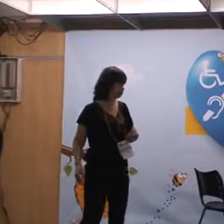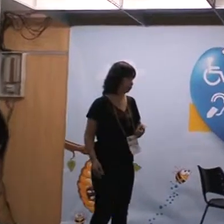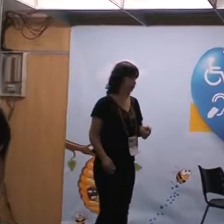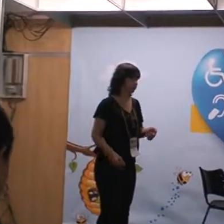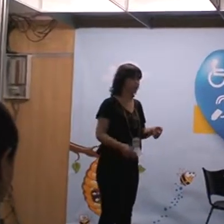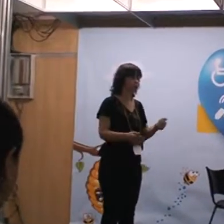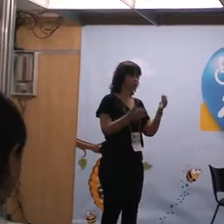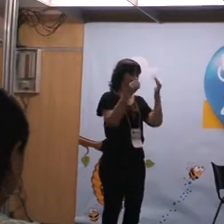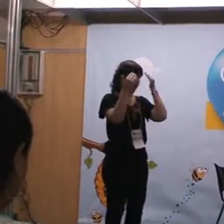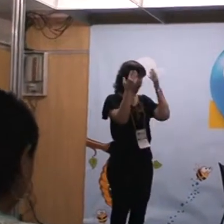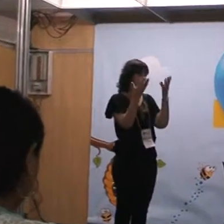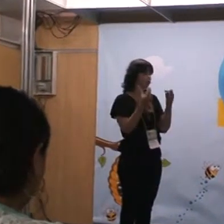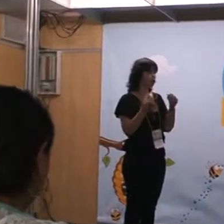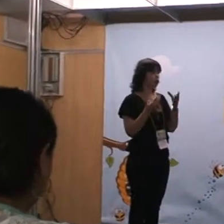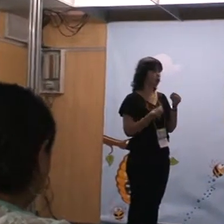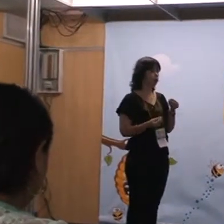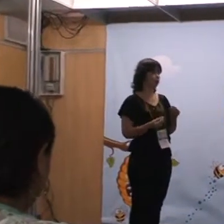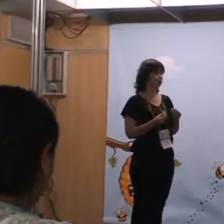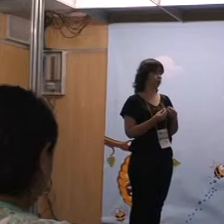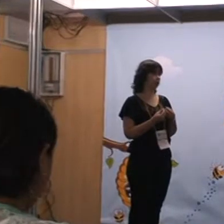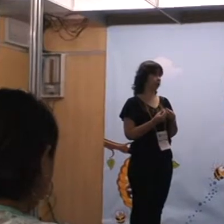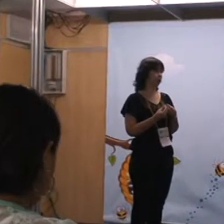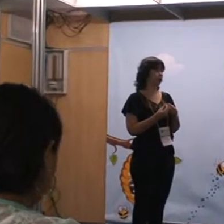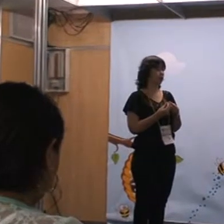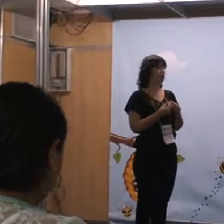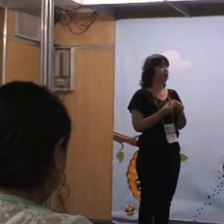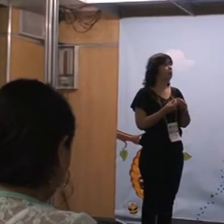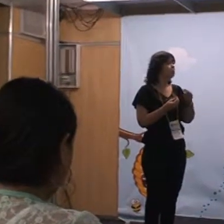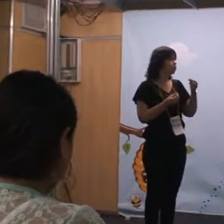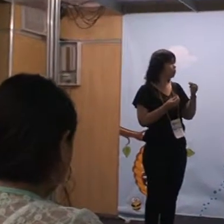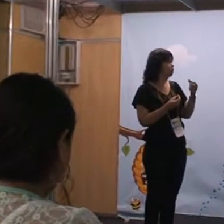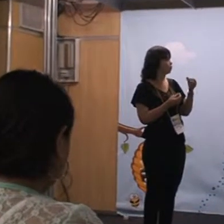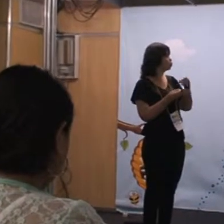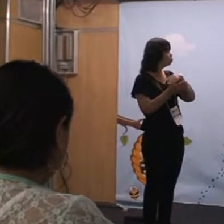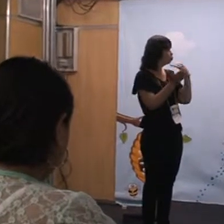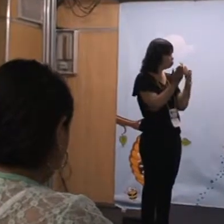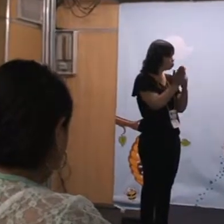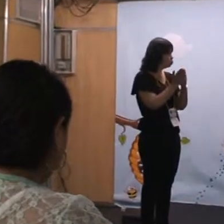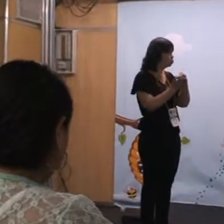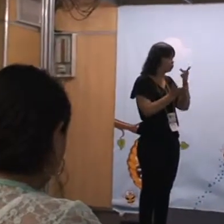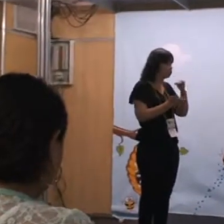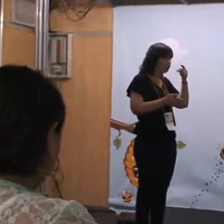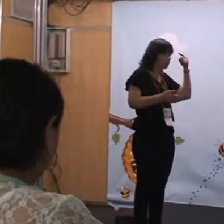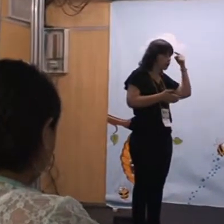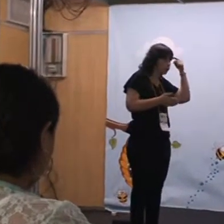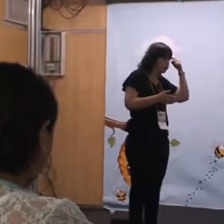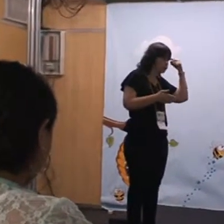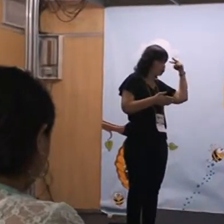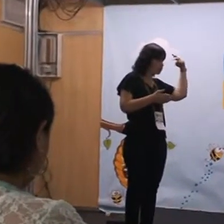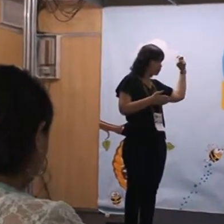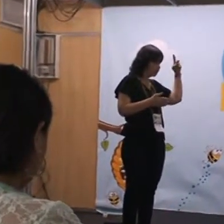Agradeço muito essas reflexões trazidas do